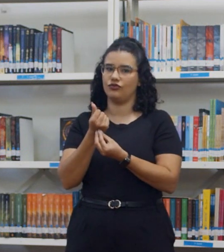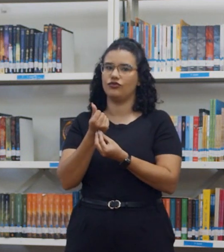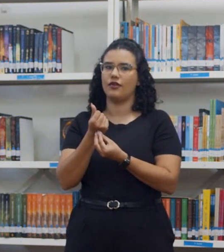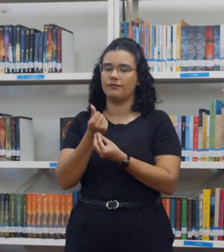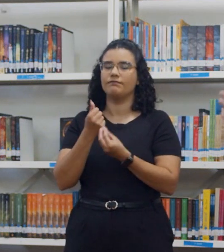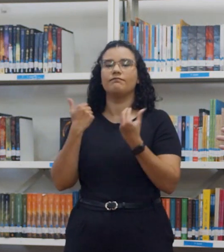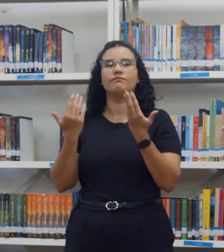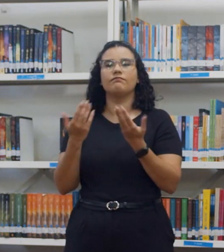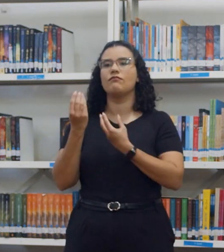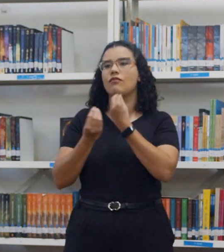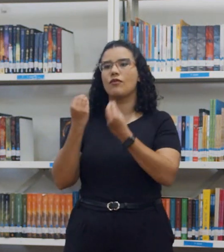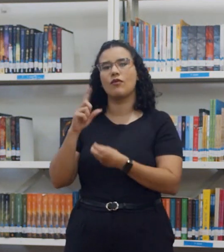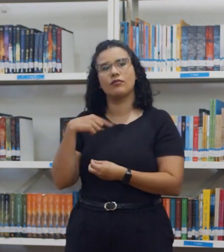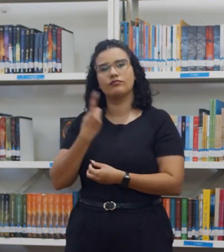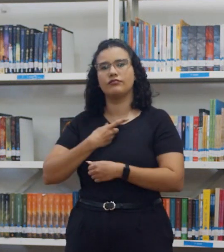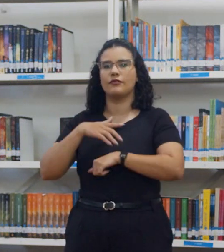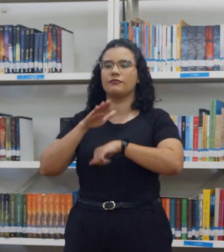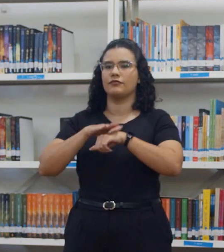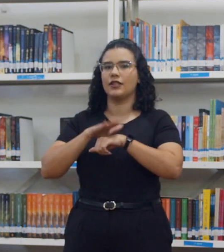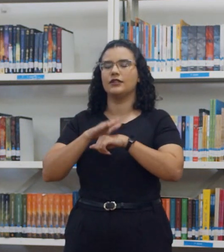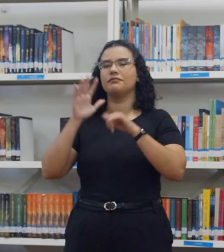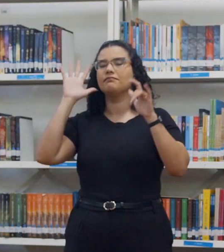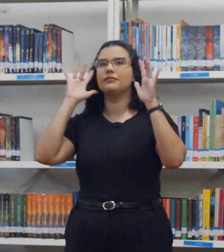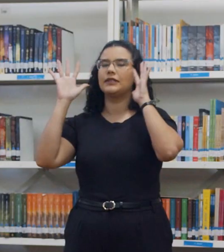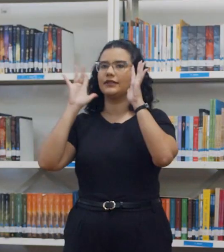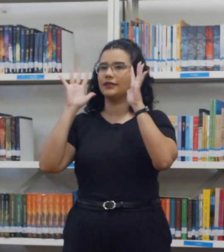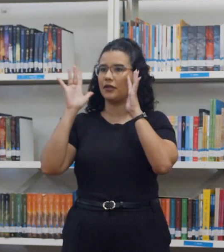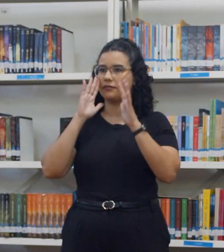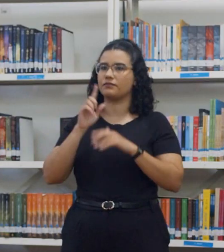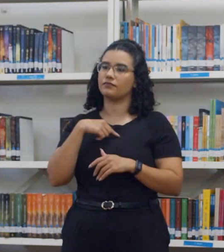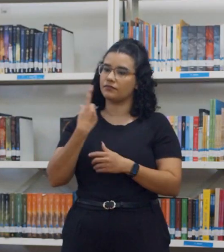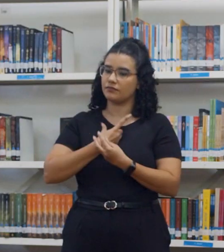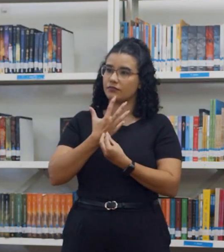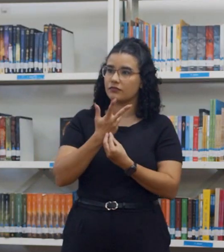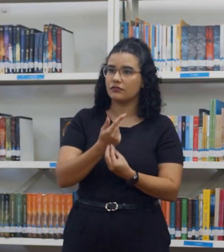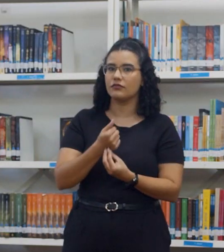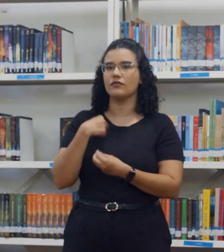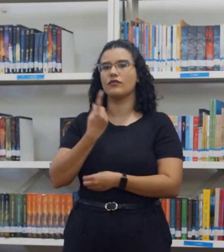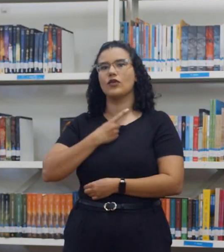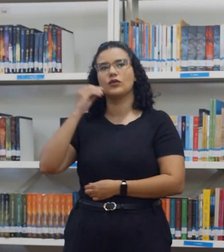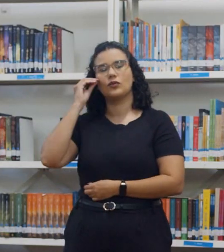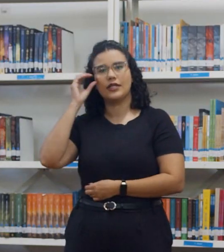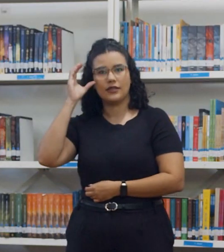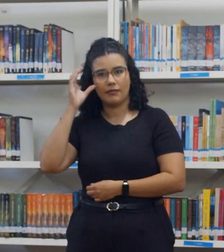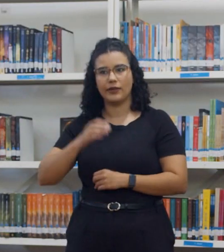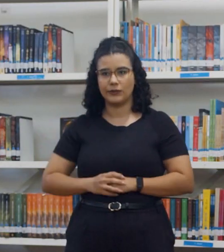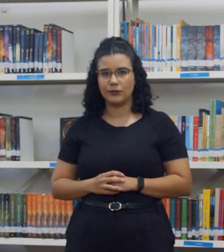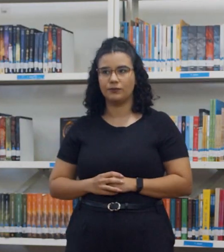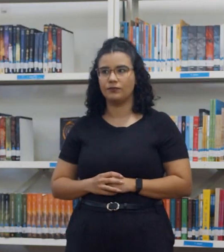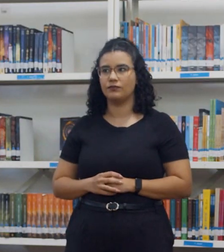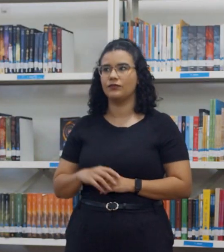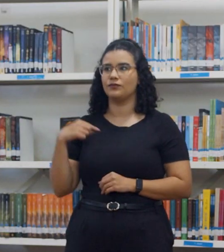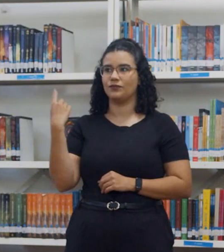Então, como a gente roteiriza o nosso pensamento, a nossa arte, o nosso conhecimento?